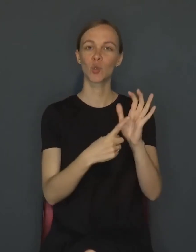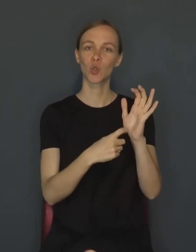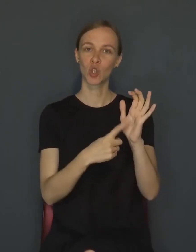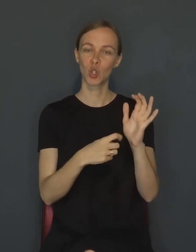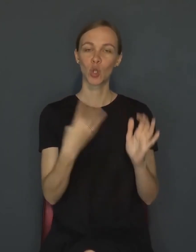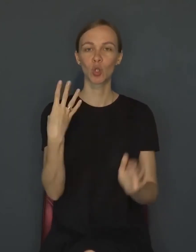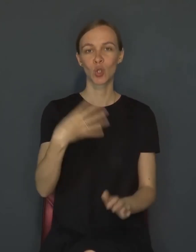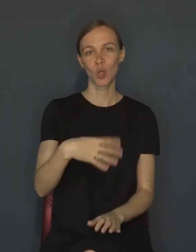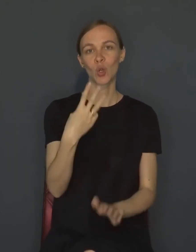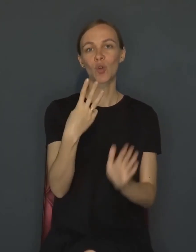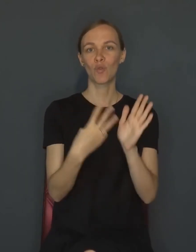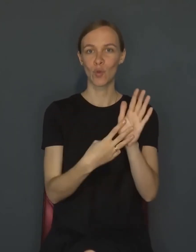1648 році.